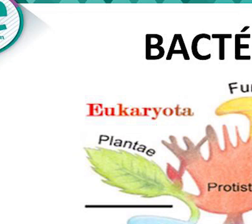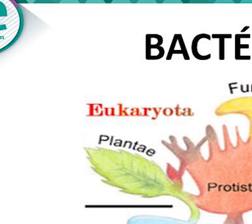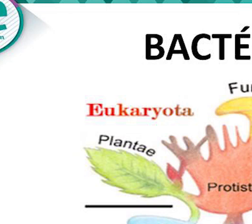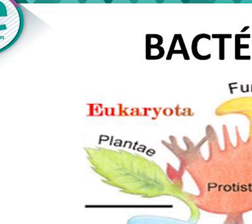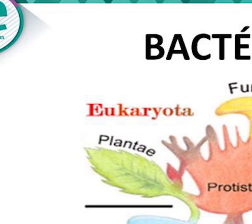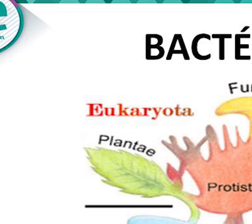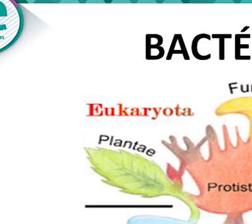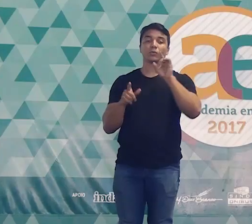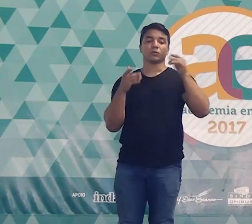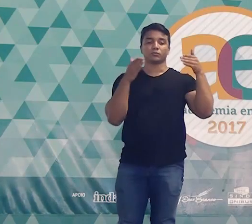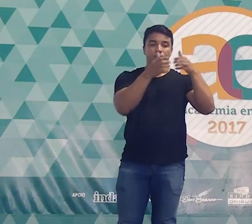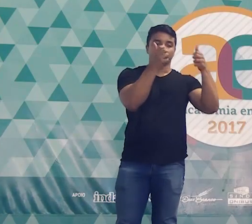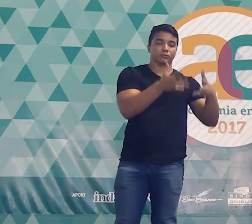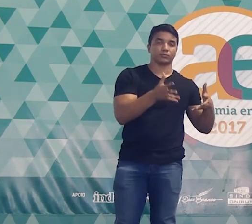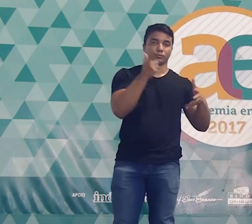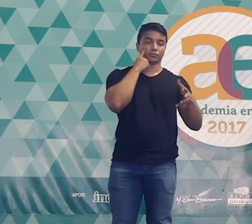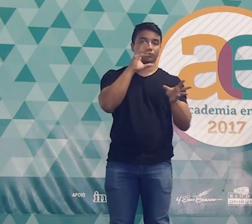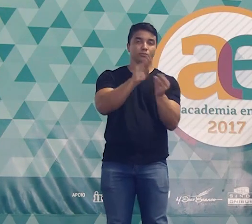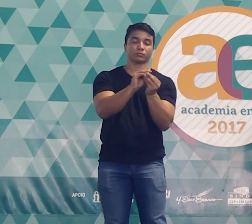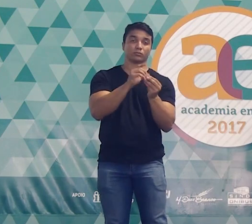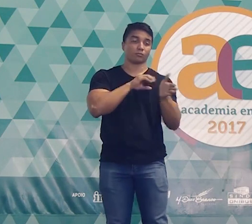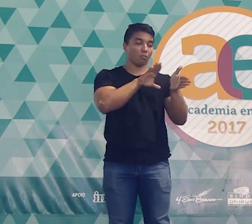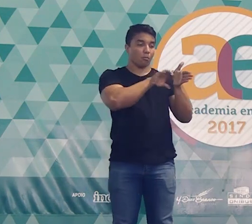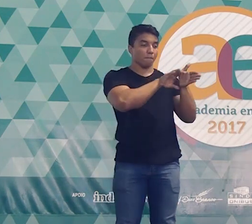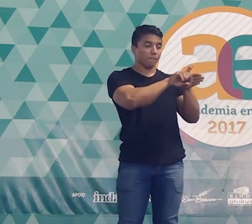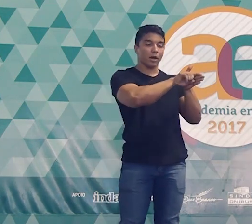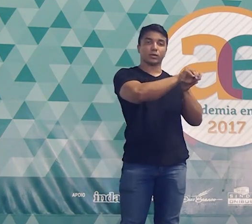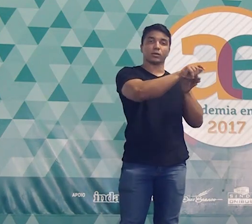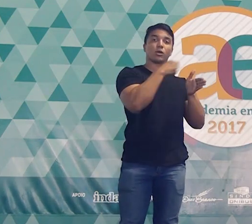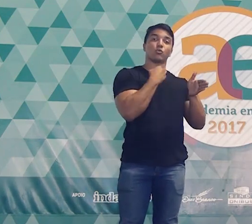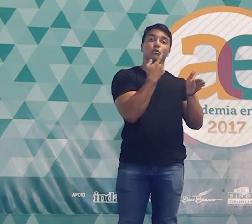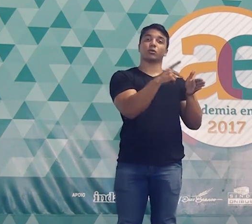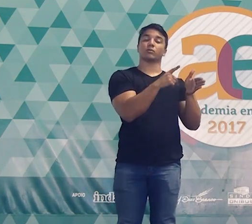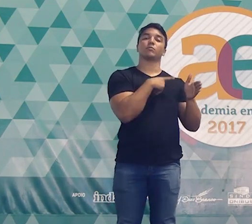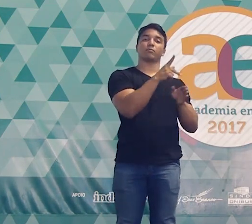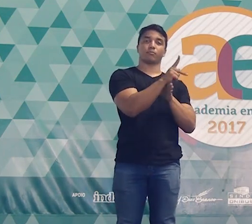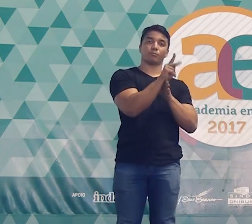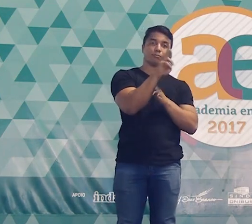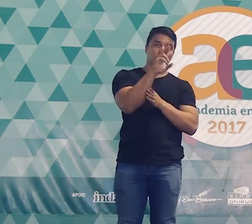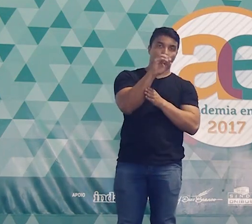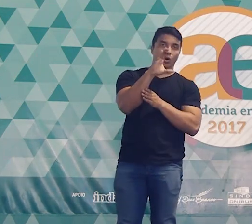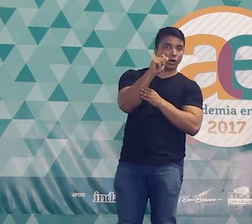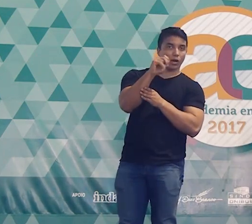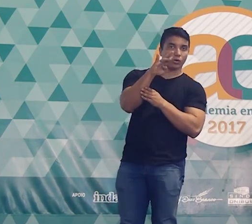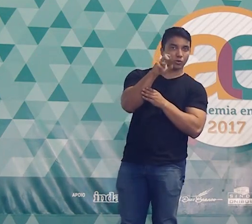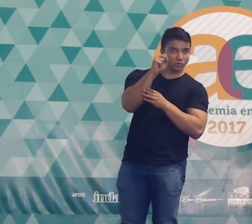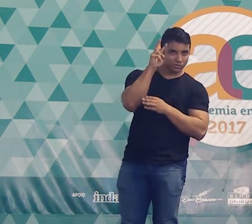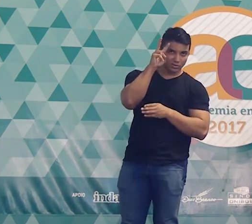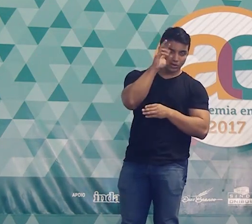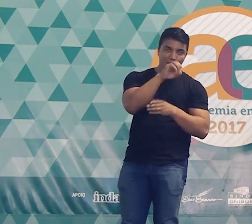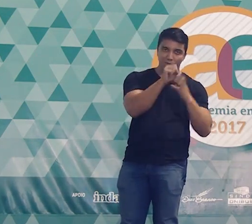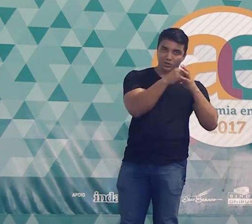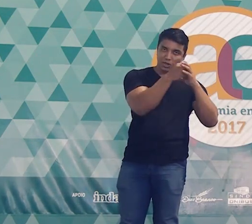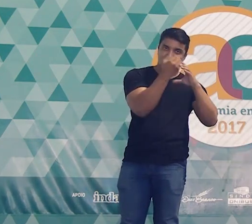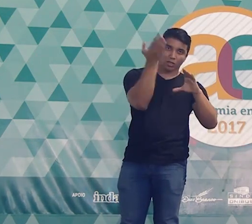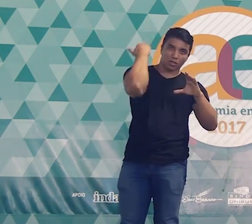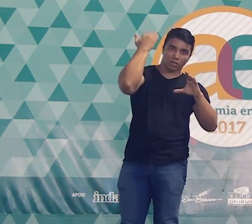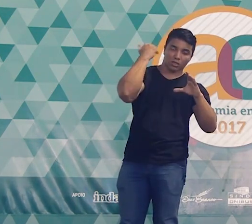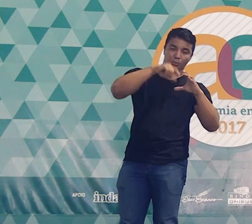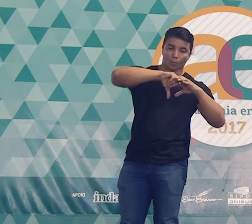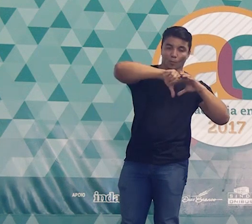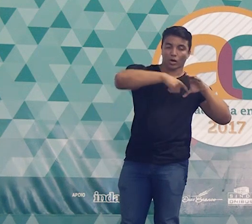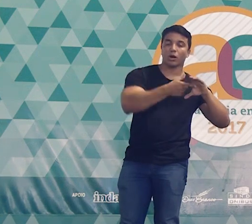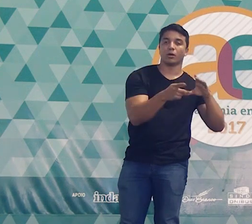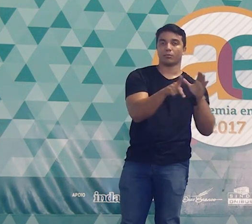Vou falar um pouquinho sobre elas, né? As bactérias são seres procariontes, né? Aquela primeira célula que eu mostrei para você era